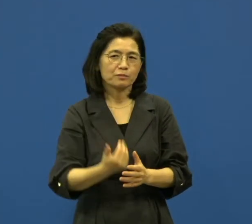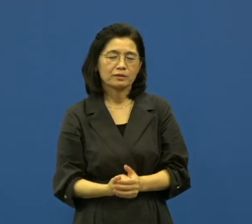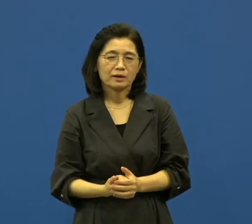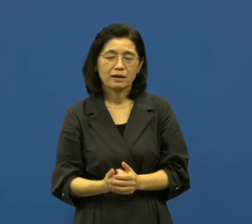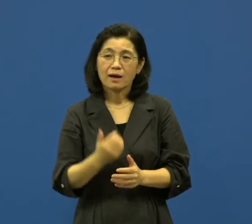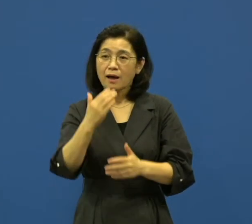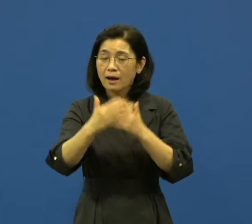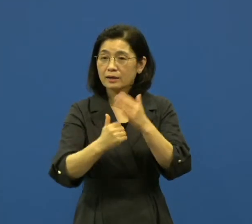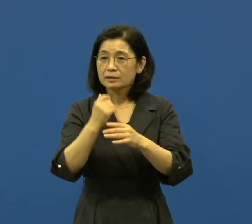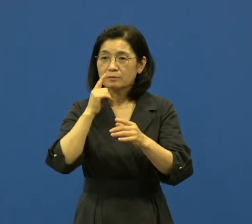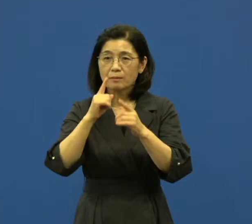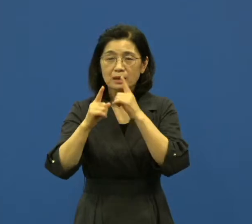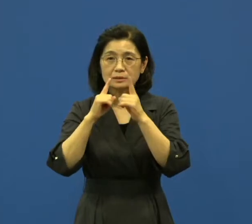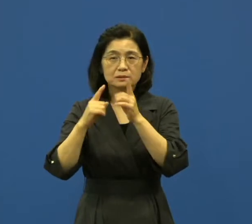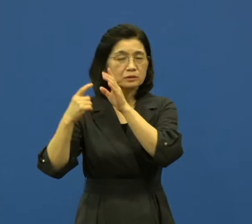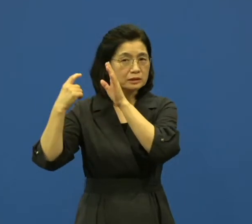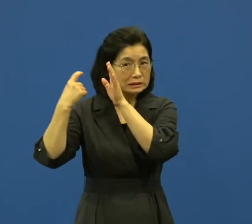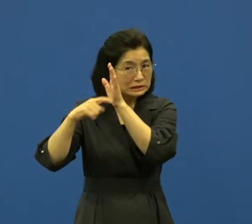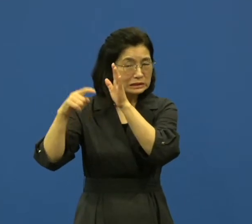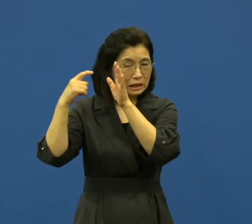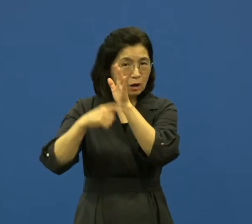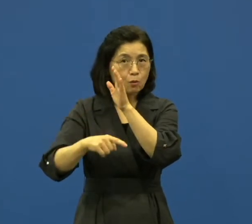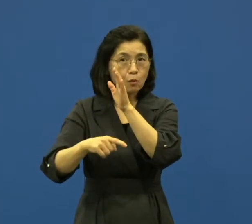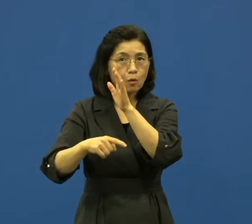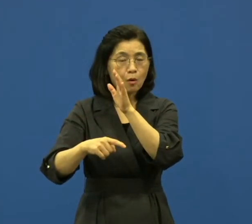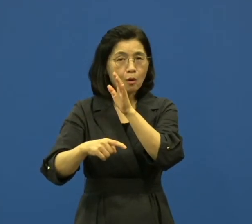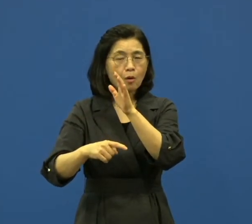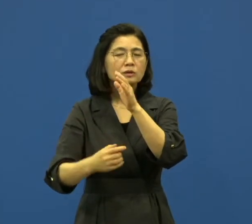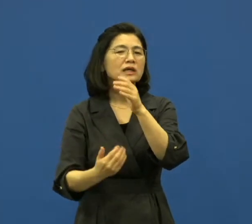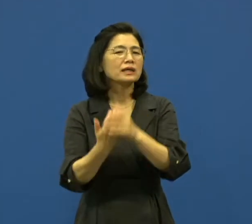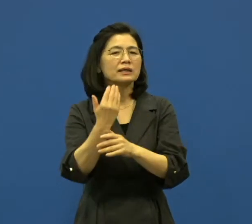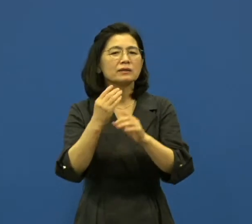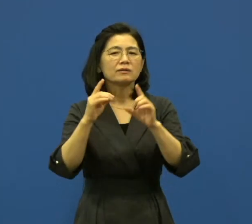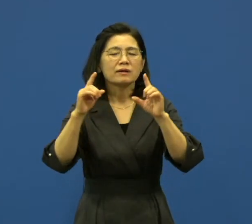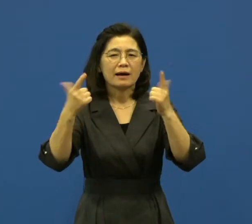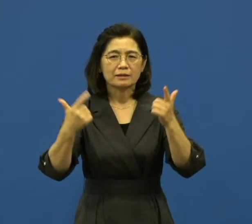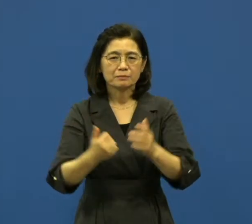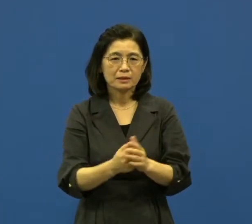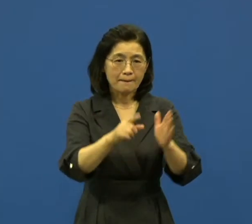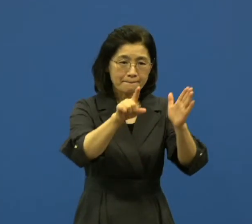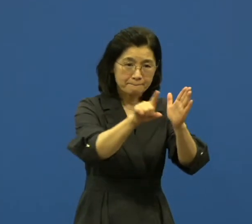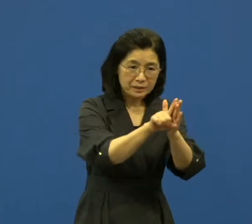않고 믿음이 생길 수는 없습니다. 믿음과 말씀은 직결되어 있습니다.